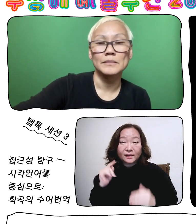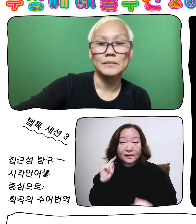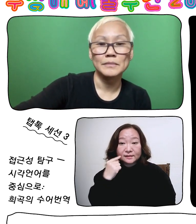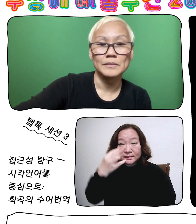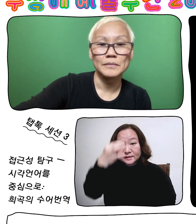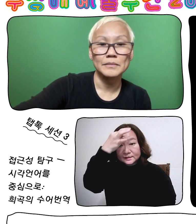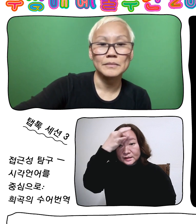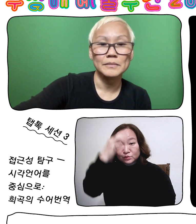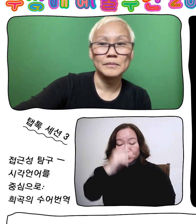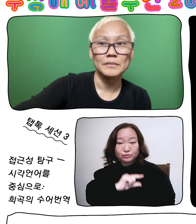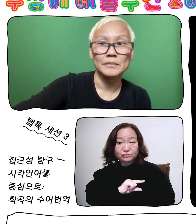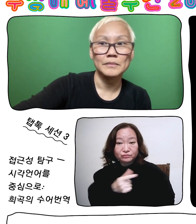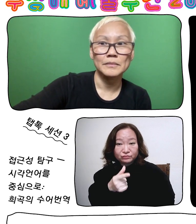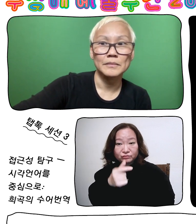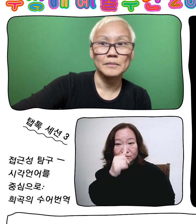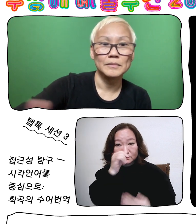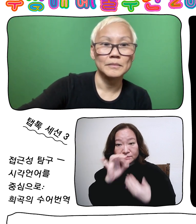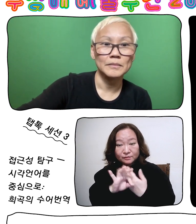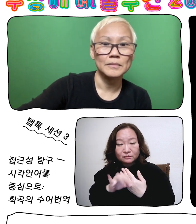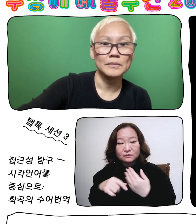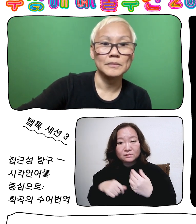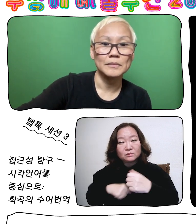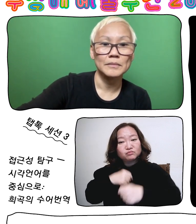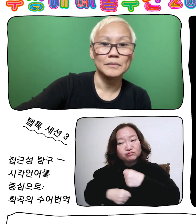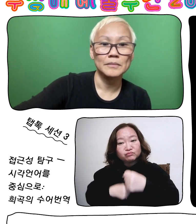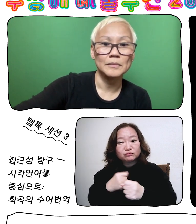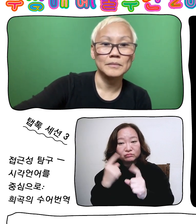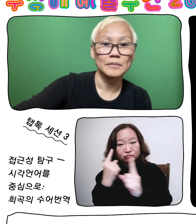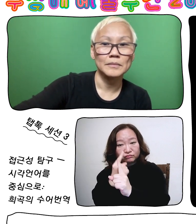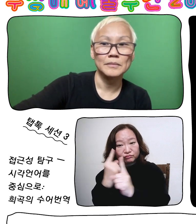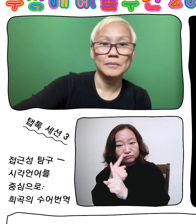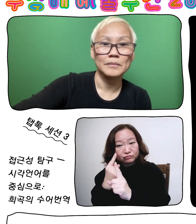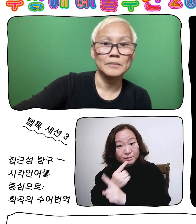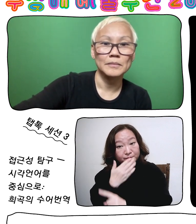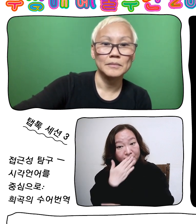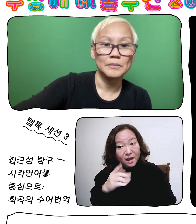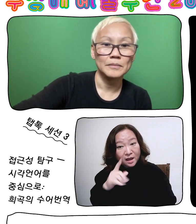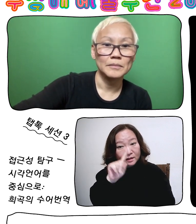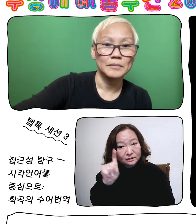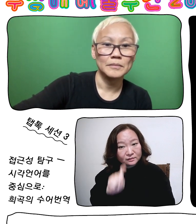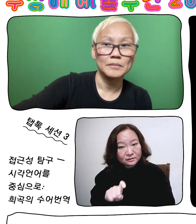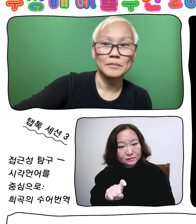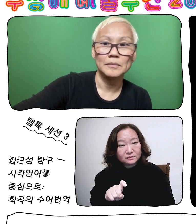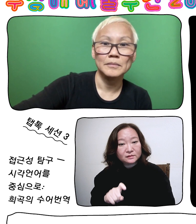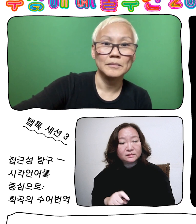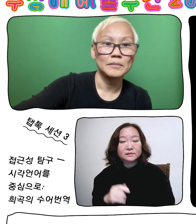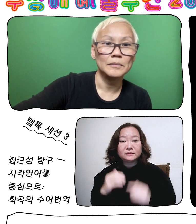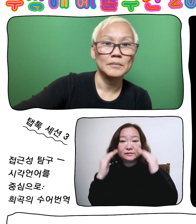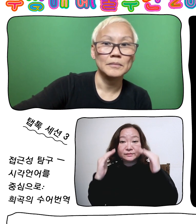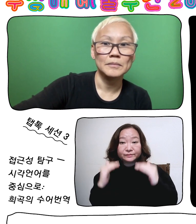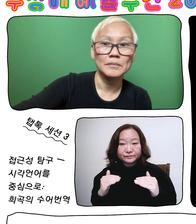예술적 허용이 있을 경우 작품의 자유로운 변형이 가능한지 알아야 하고,